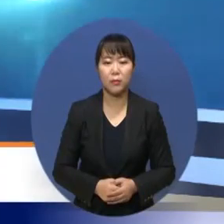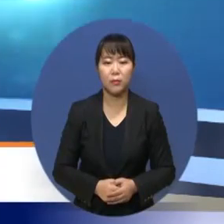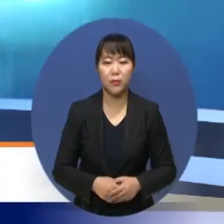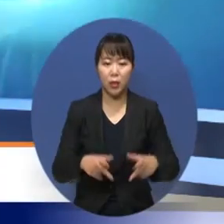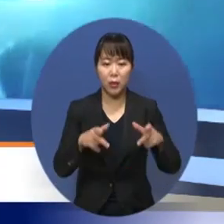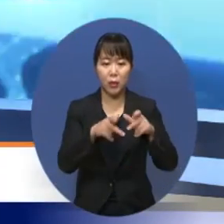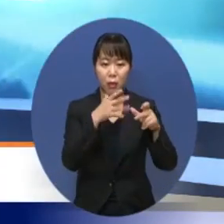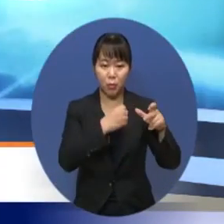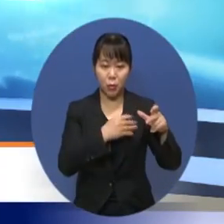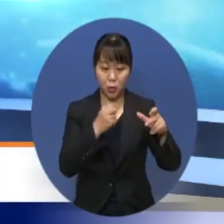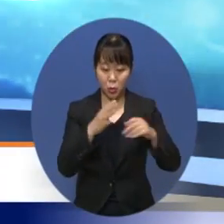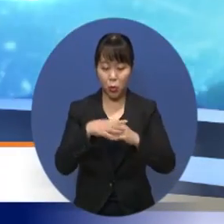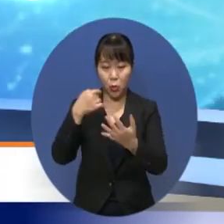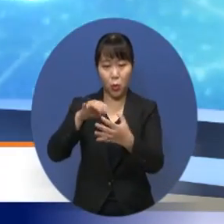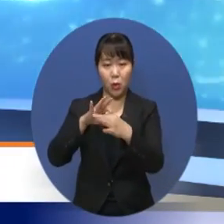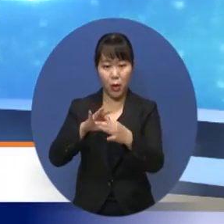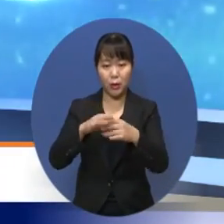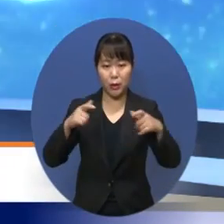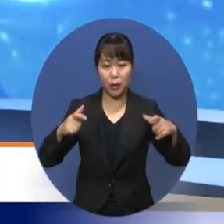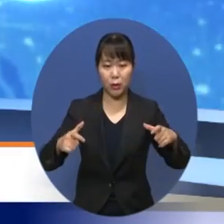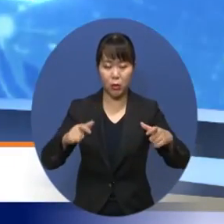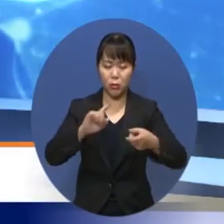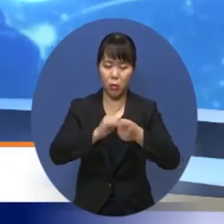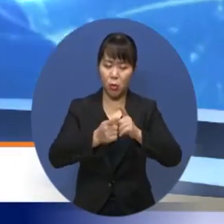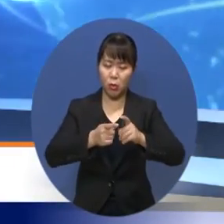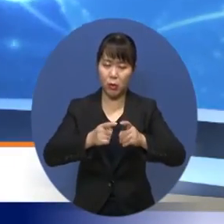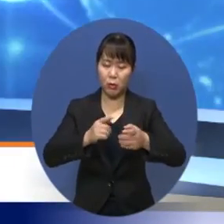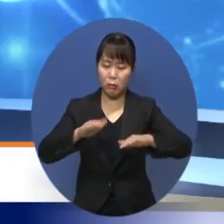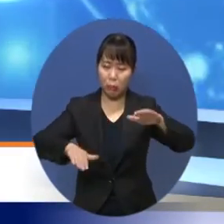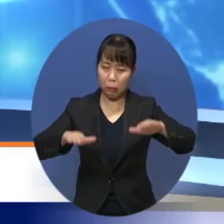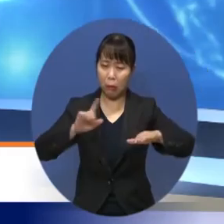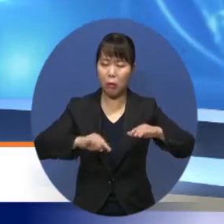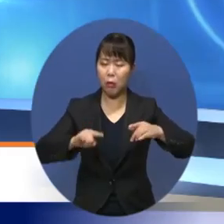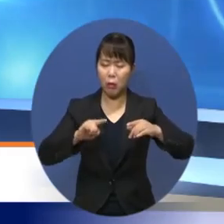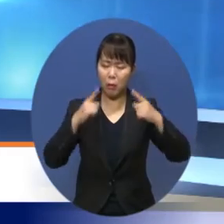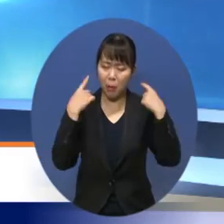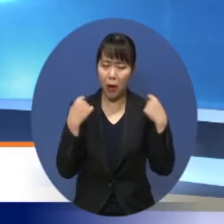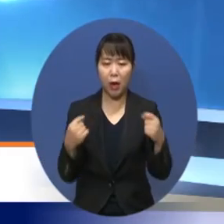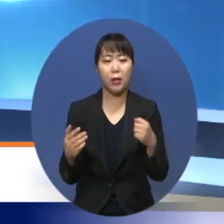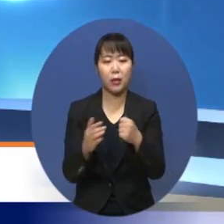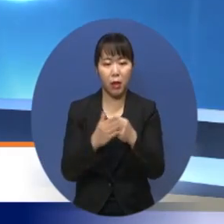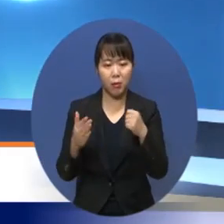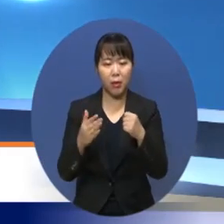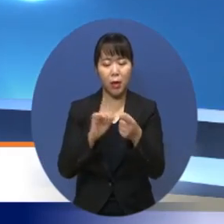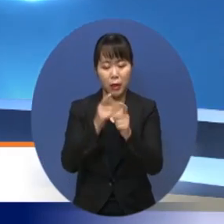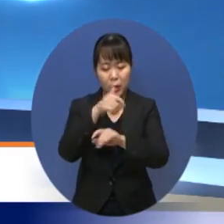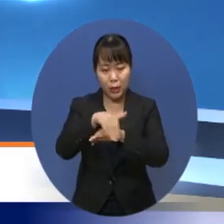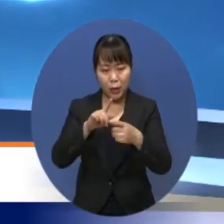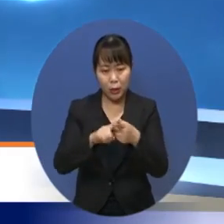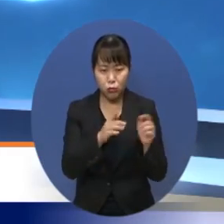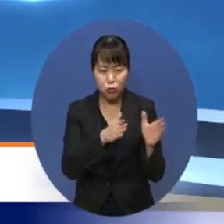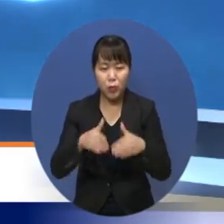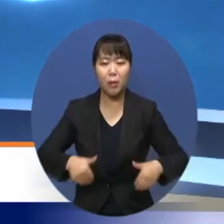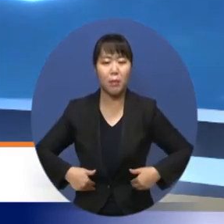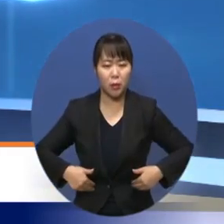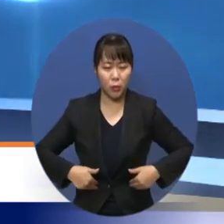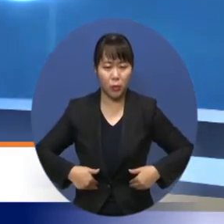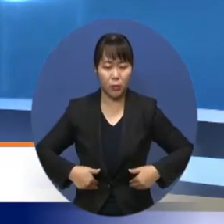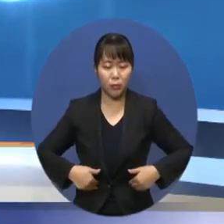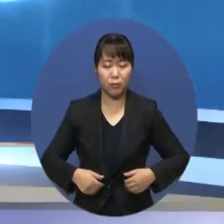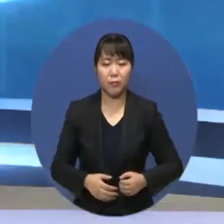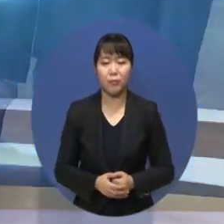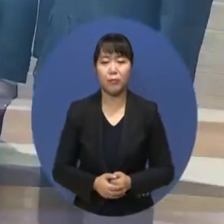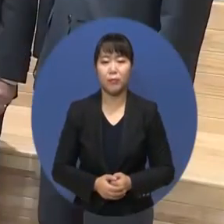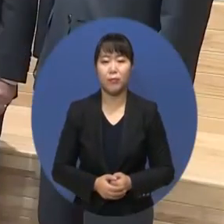장애인 복지와 교육에 대한 지역 간 격차가 여전한 것으로 드러나 대책 마련에 대한 필요성이 제기됐습니다